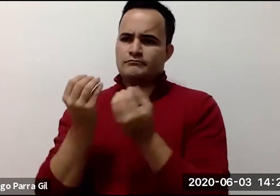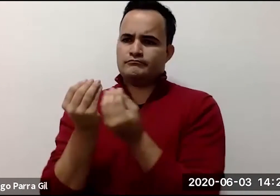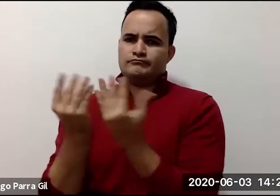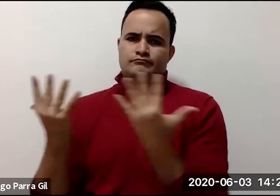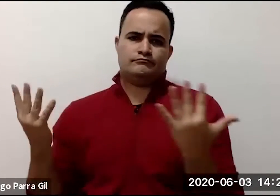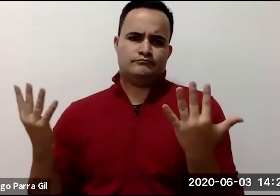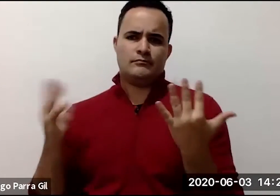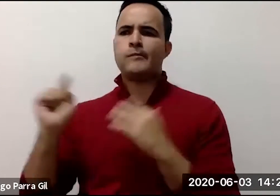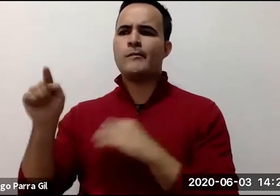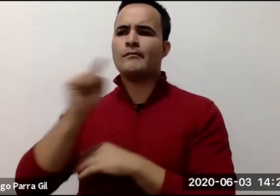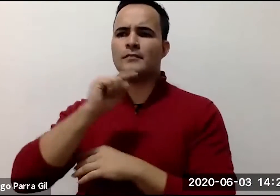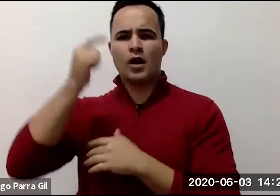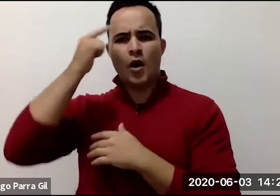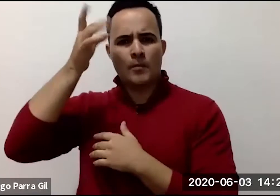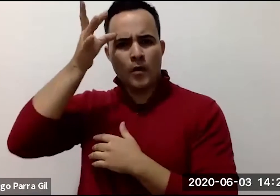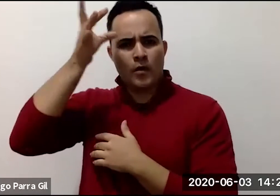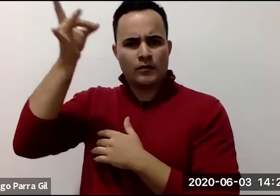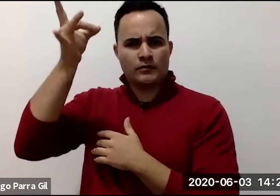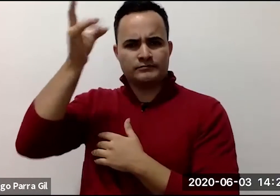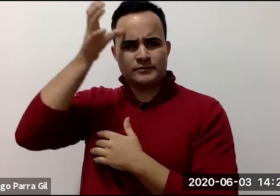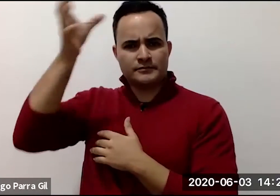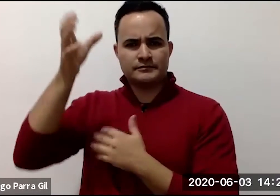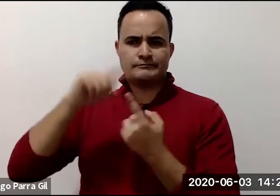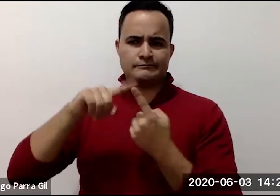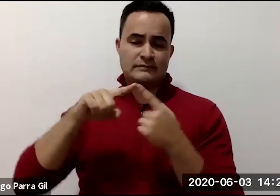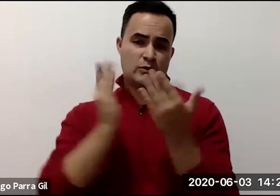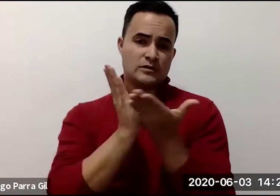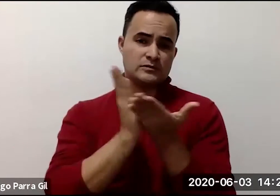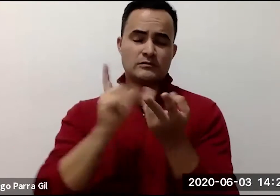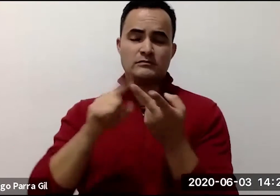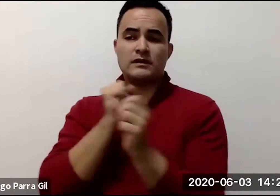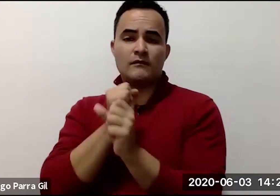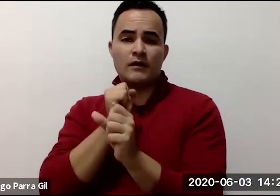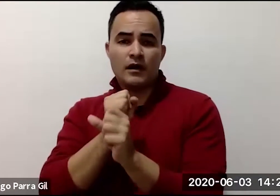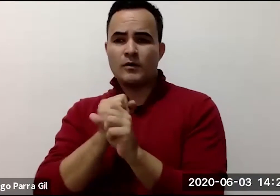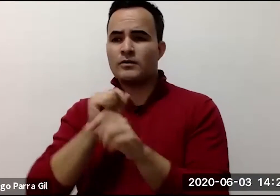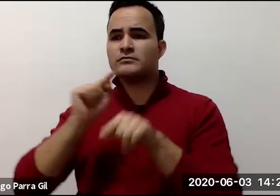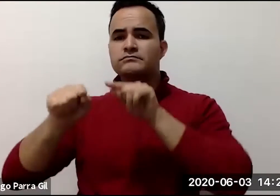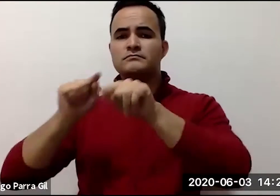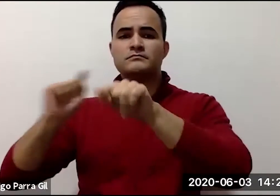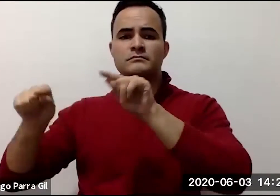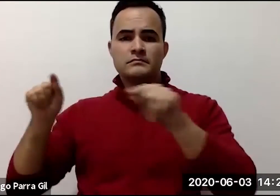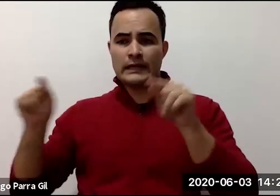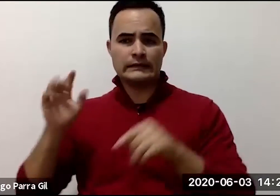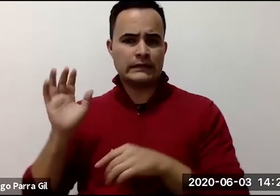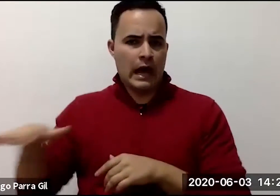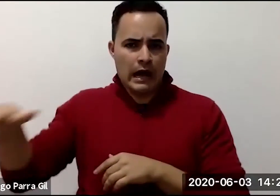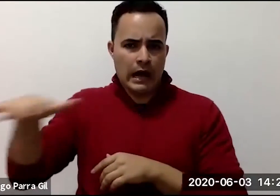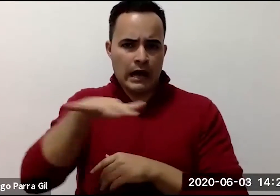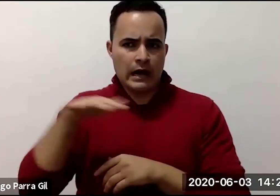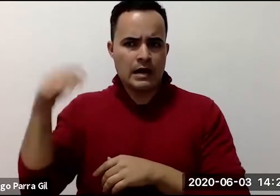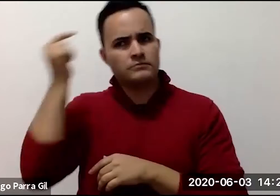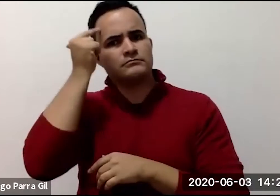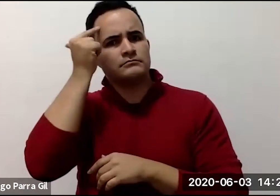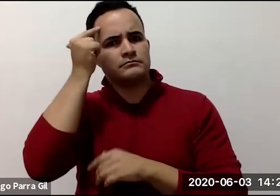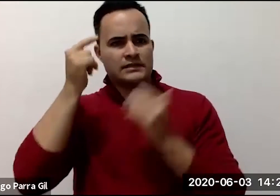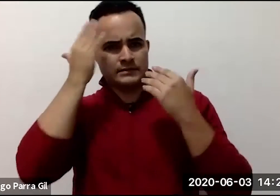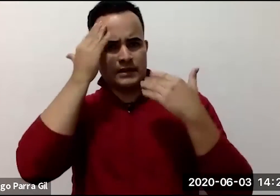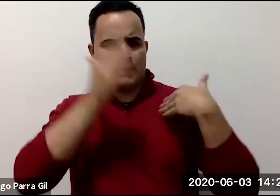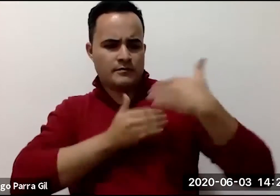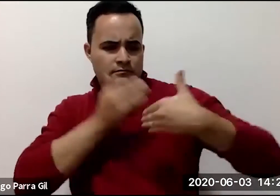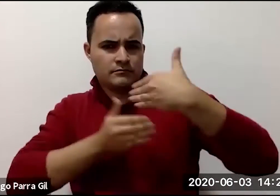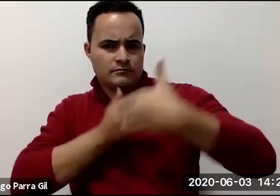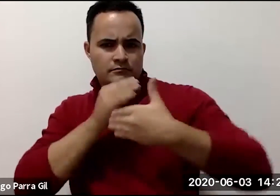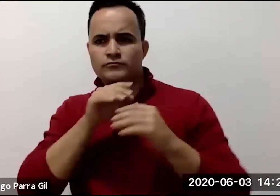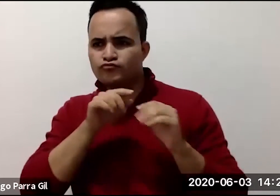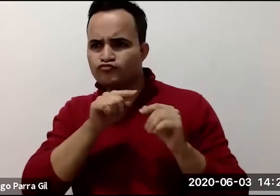educativa, la laboral, que nos lleva a que siempre existan ciertos procedimientos,